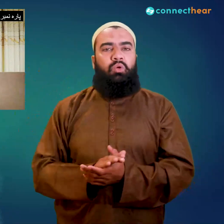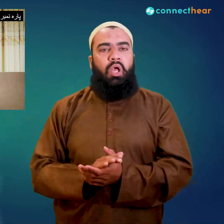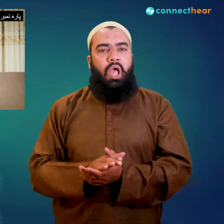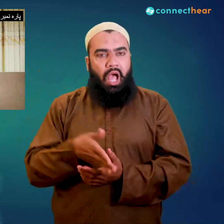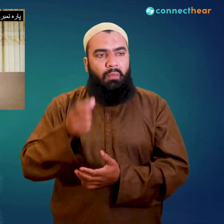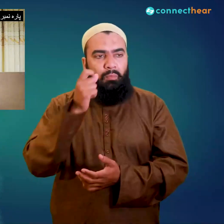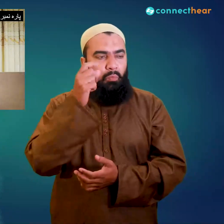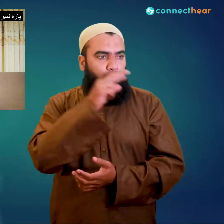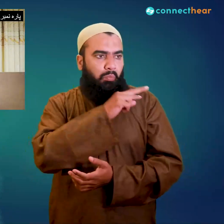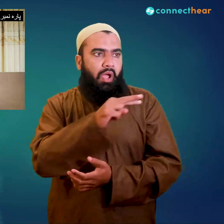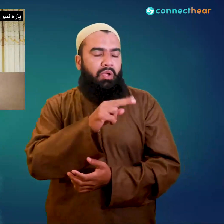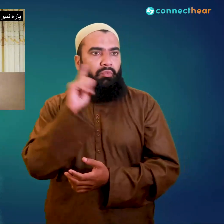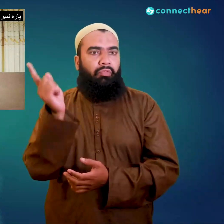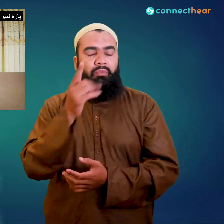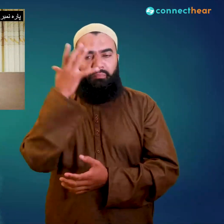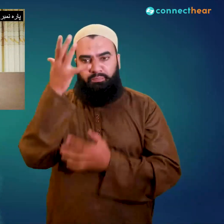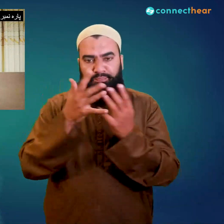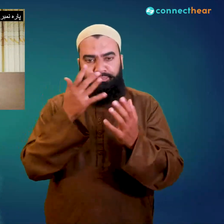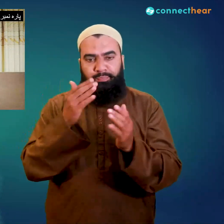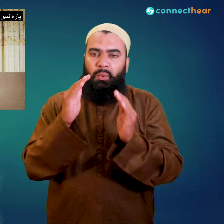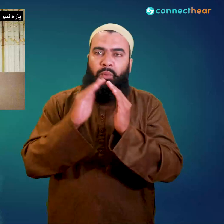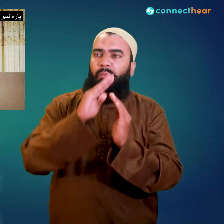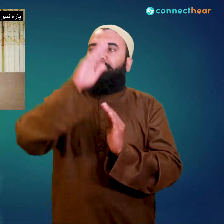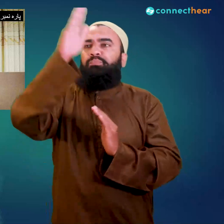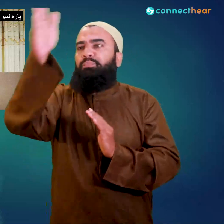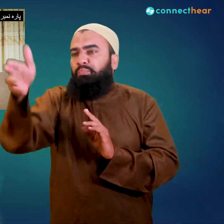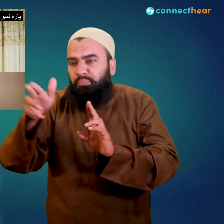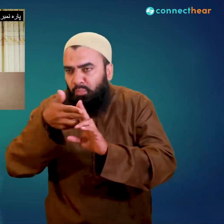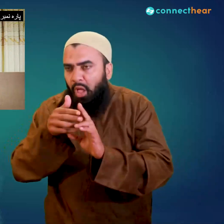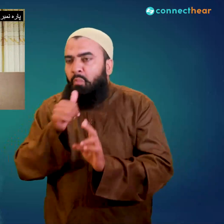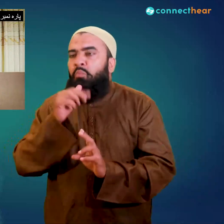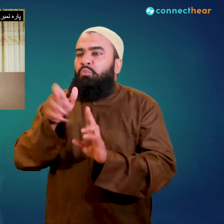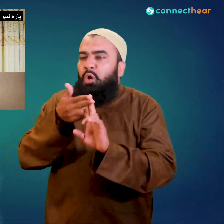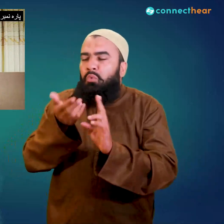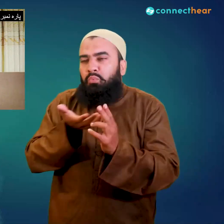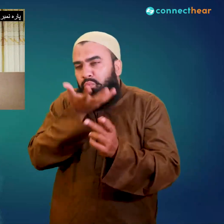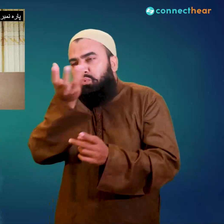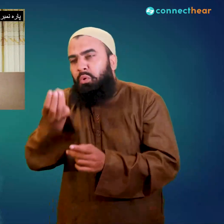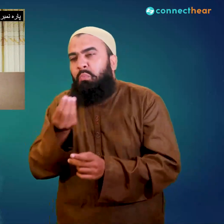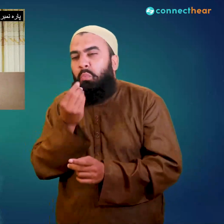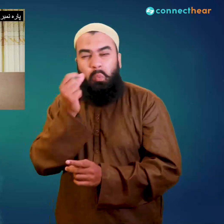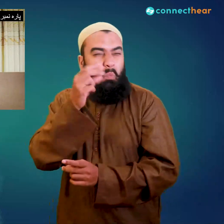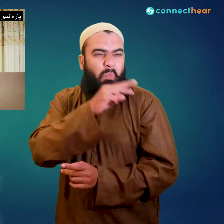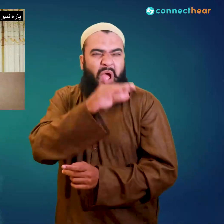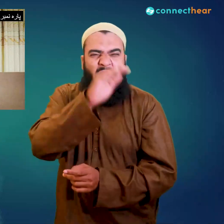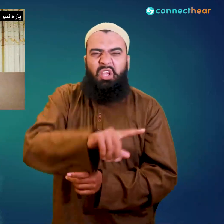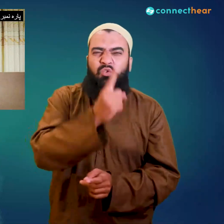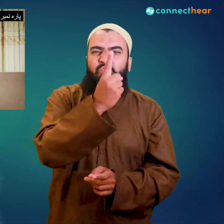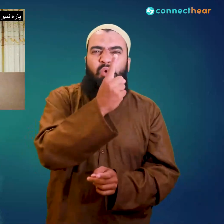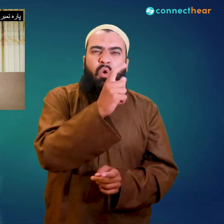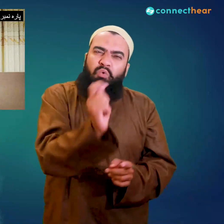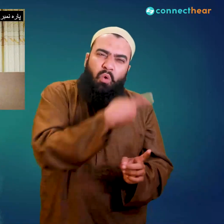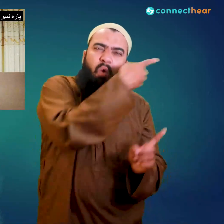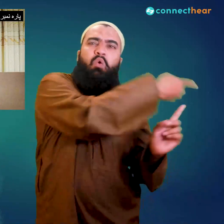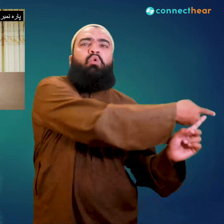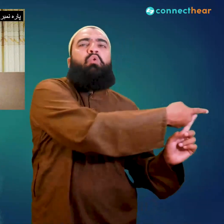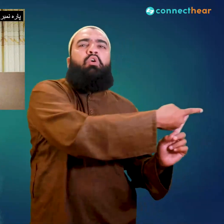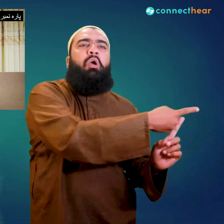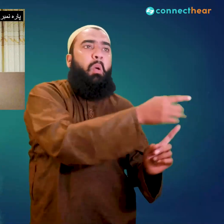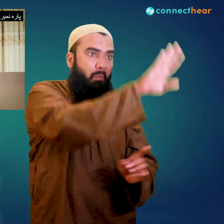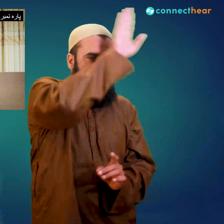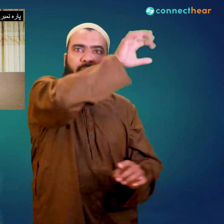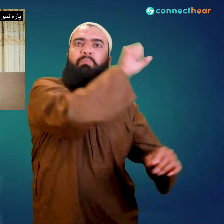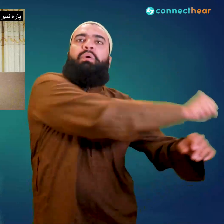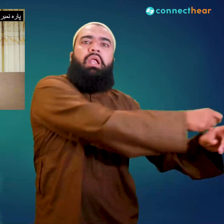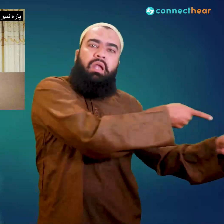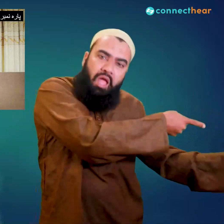تھی، جس کی وجہ سے ان کو وہاں گرفتار کر لیا گیا ہے، اس لیے ہم اس کو واپس نہیں لا سکے اور ہم اپنی بات